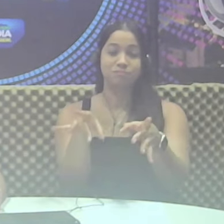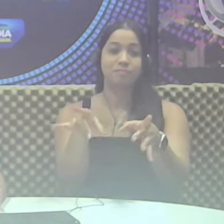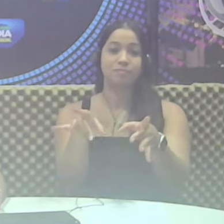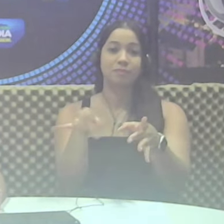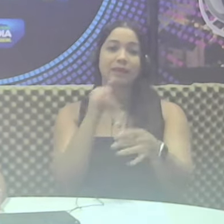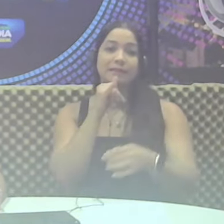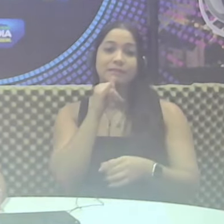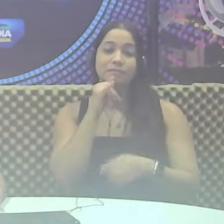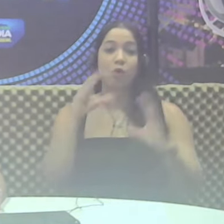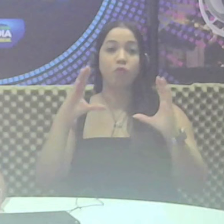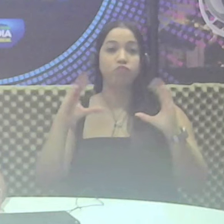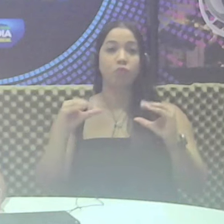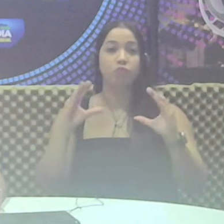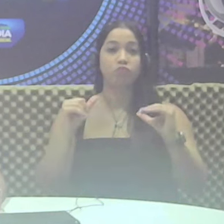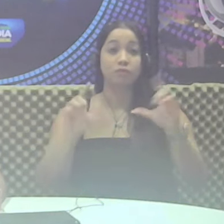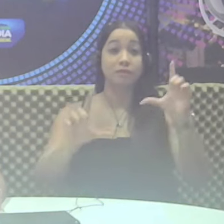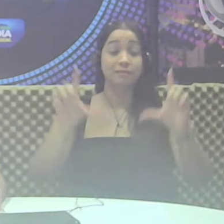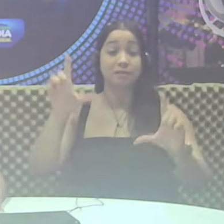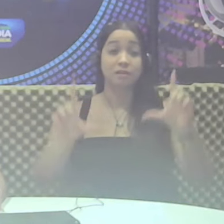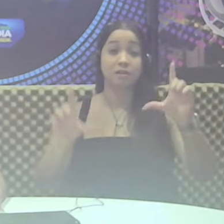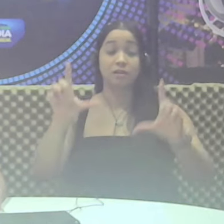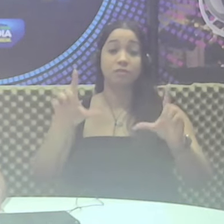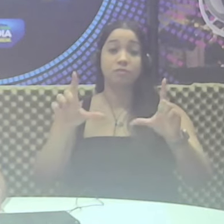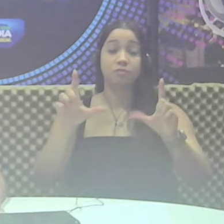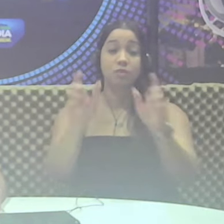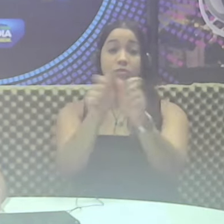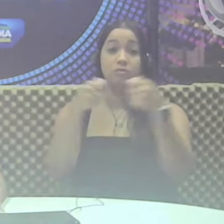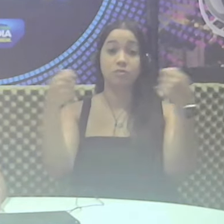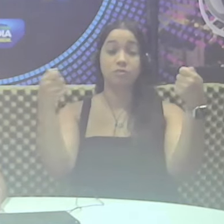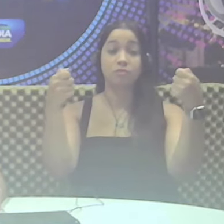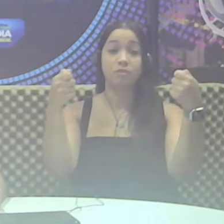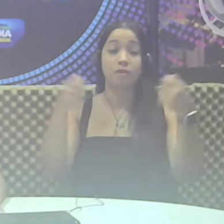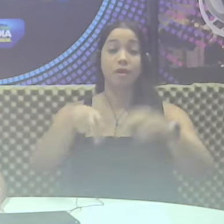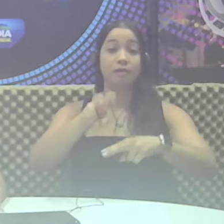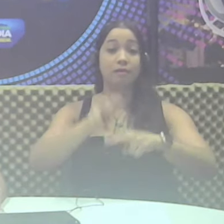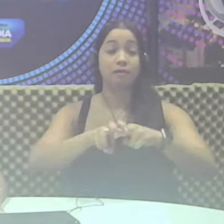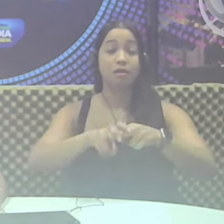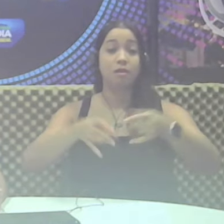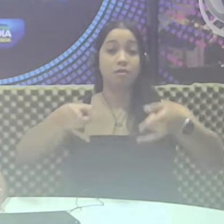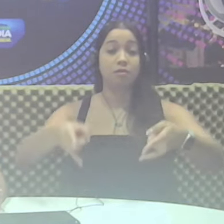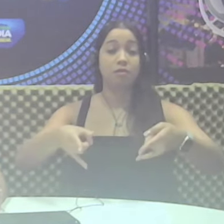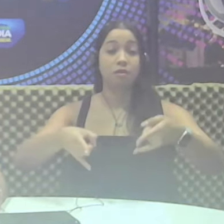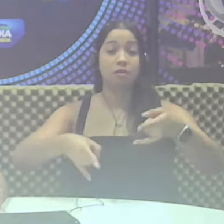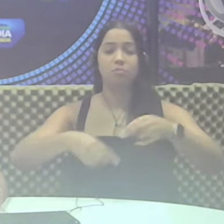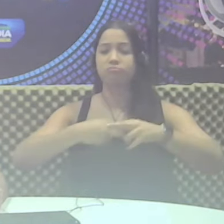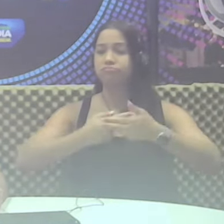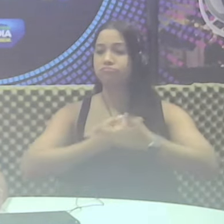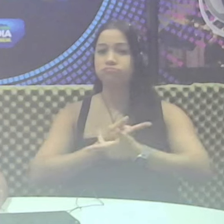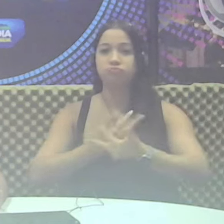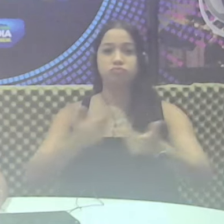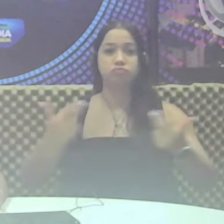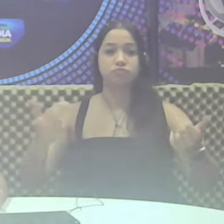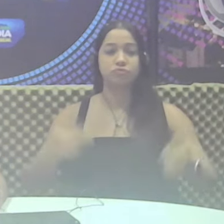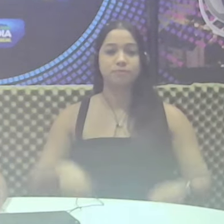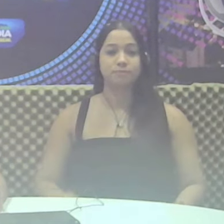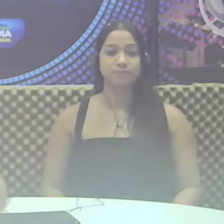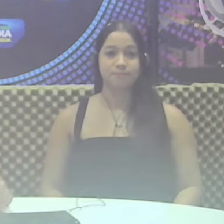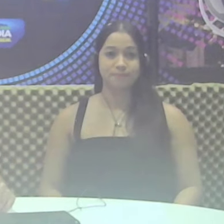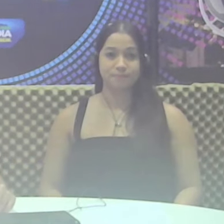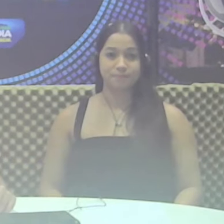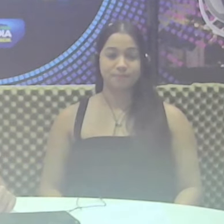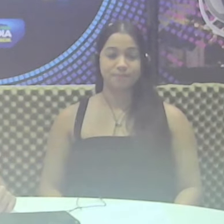como sofás, TVs, guarda-roupa, cama, mesa e móveis em geral.